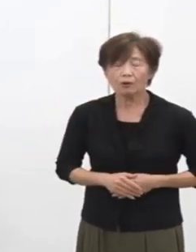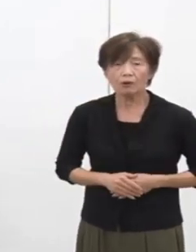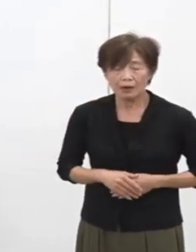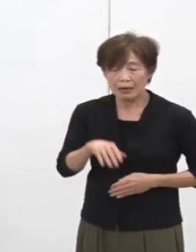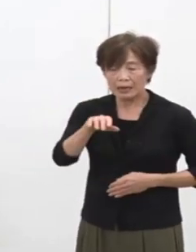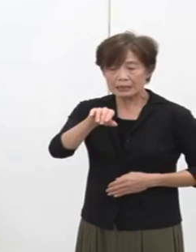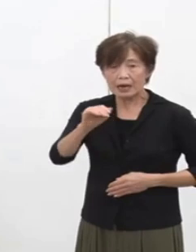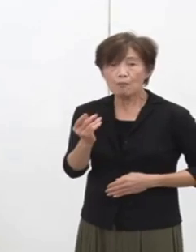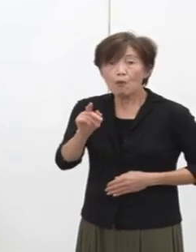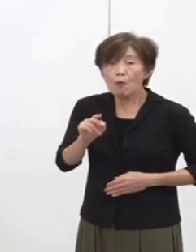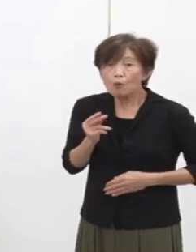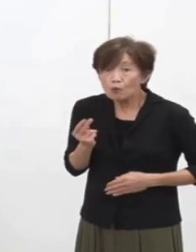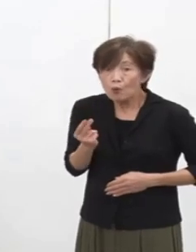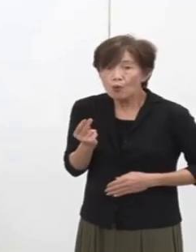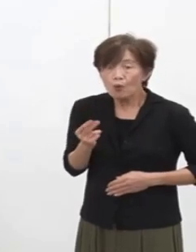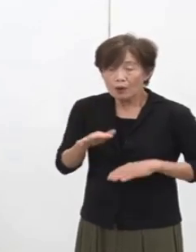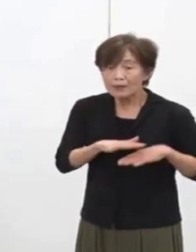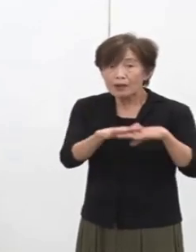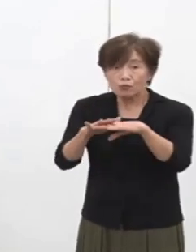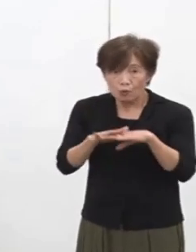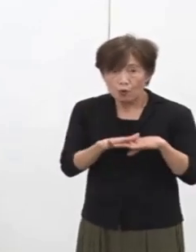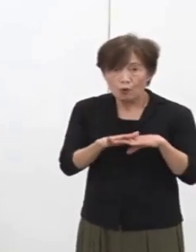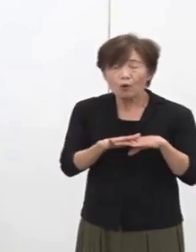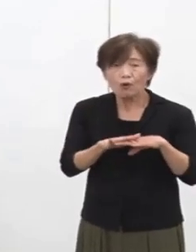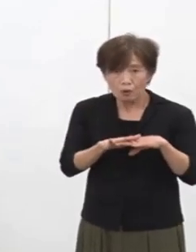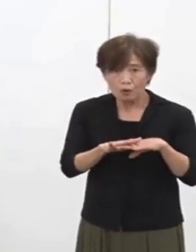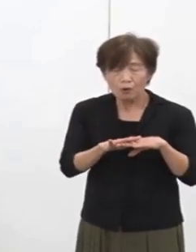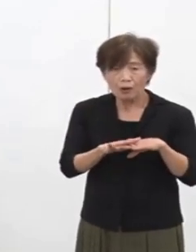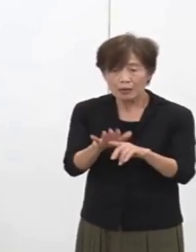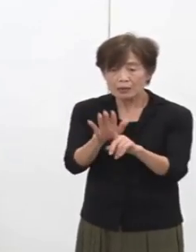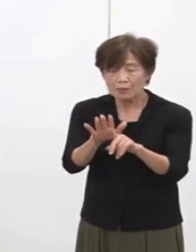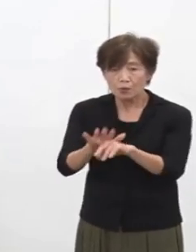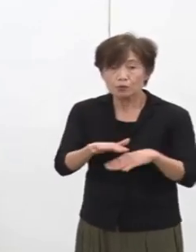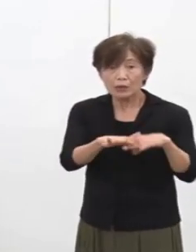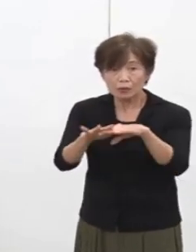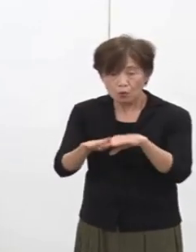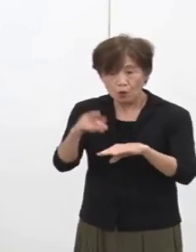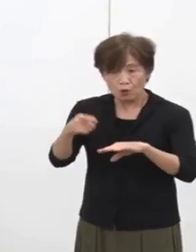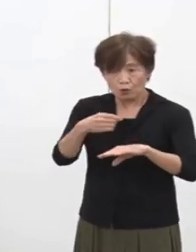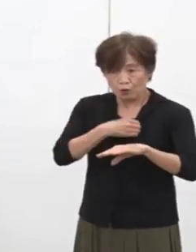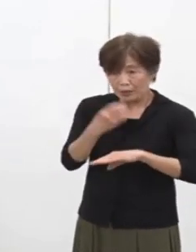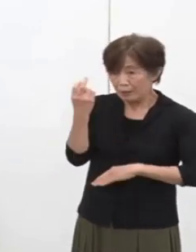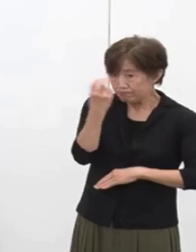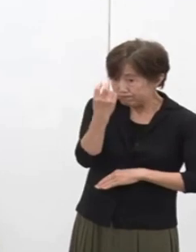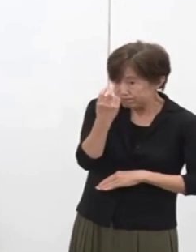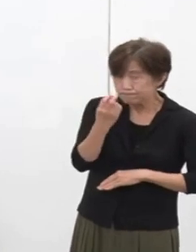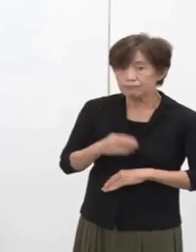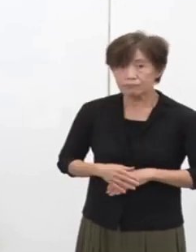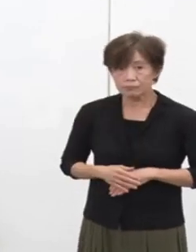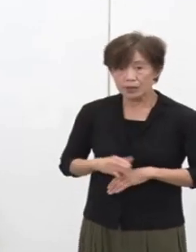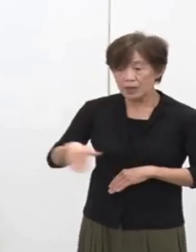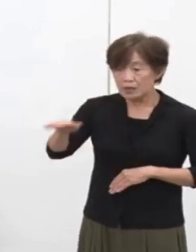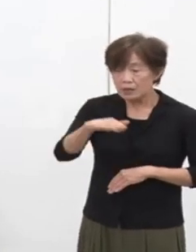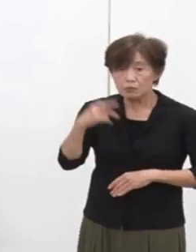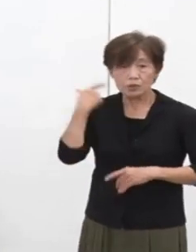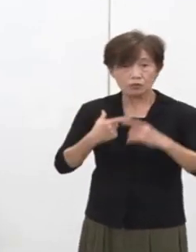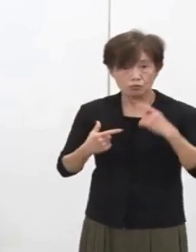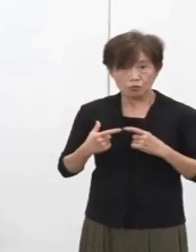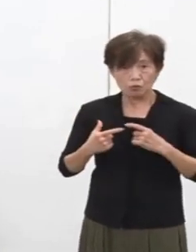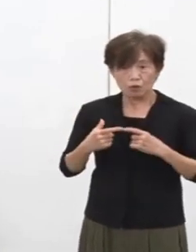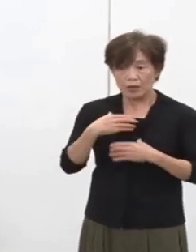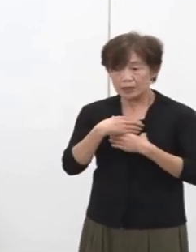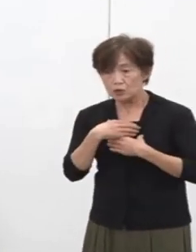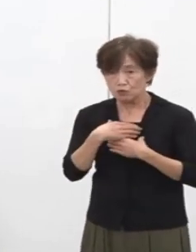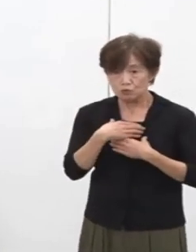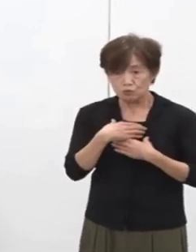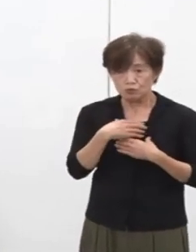はスクリーニング調査といいまして、教員がチェックすることでリスクを全生徒のうちリスクをチェック